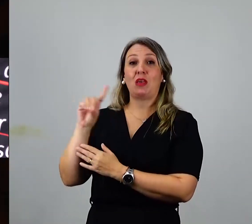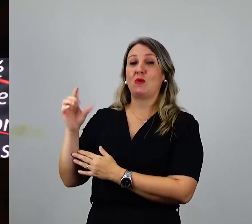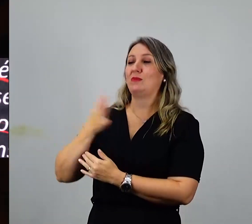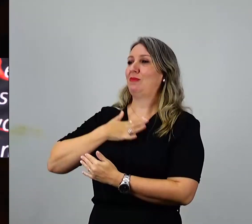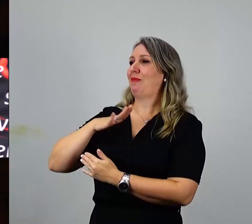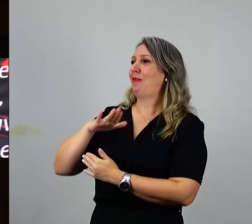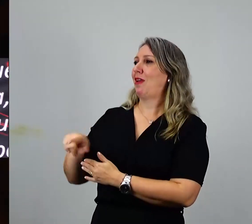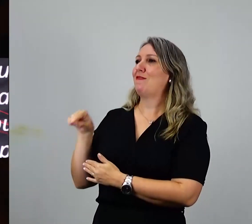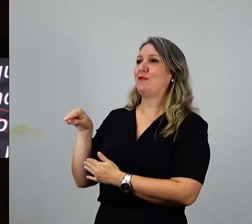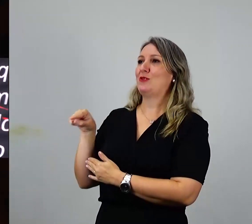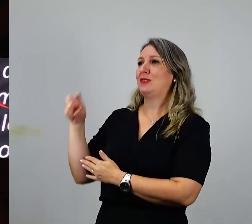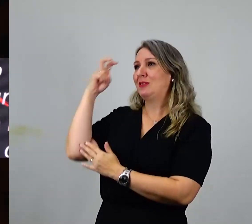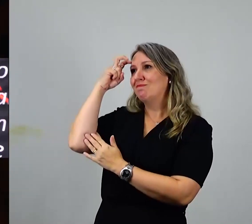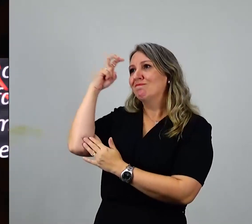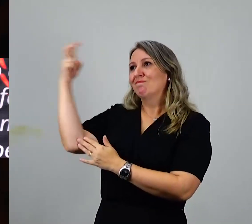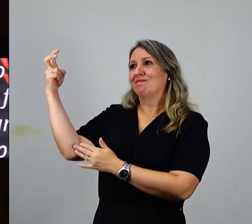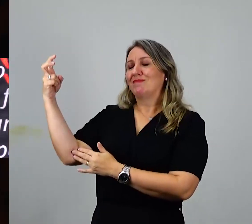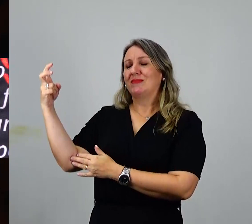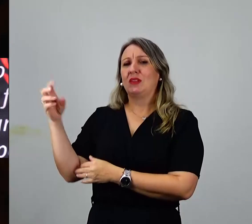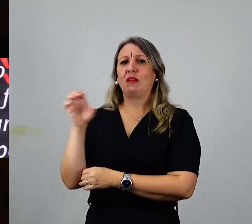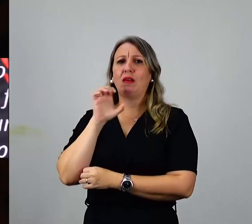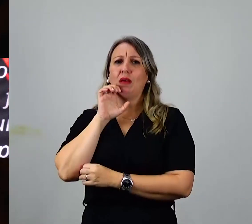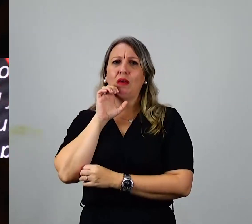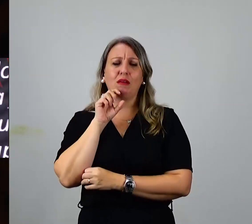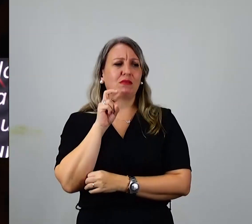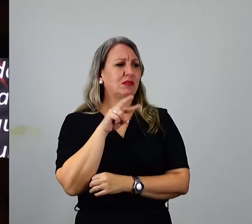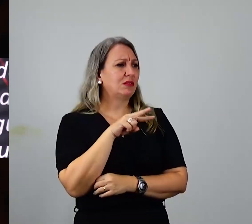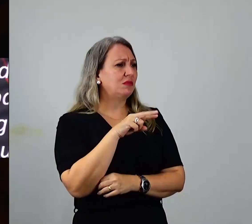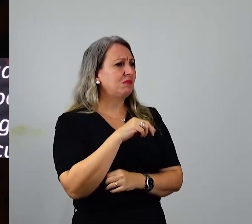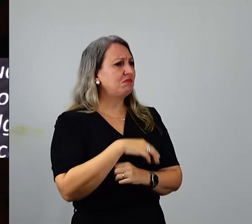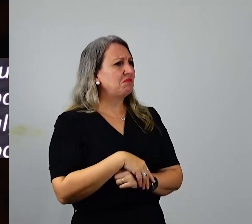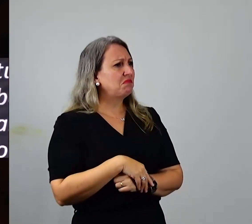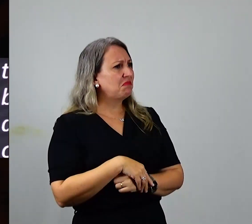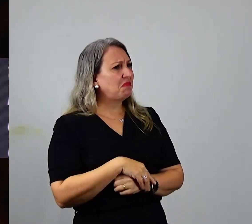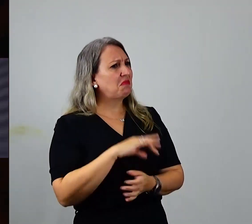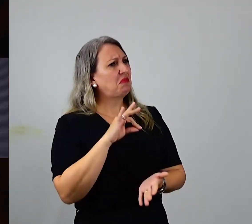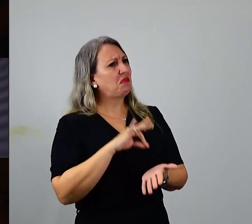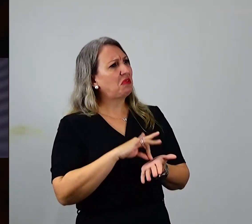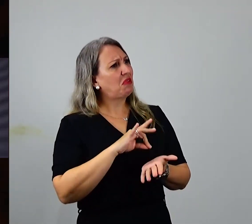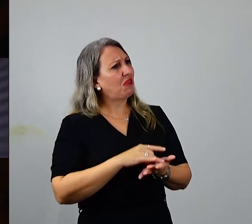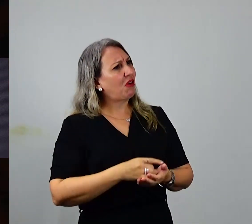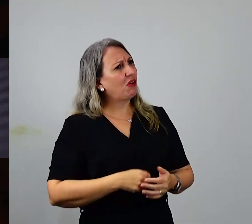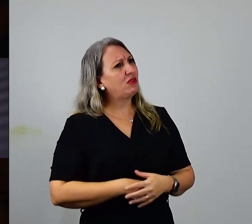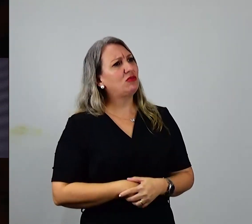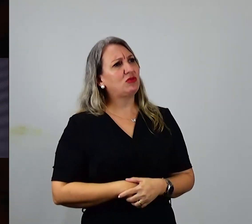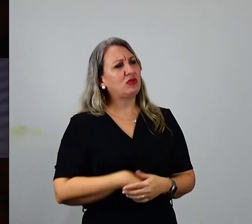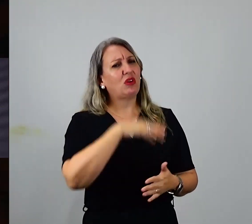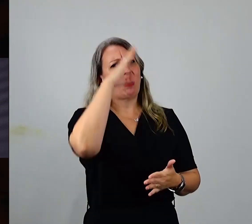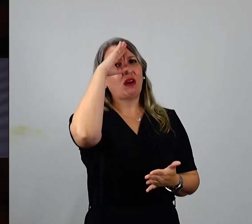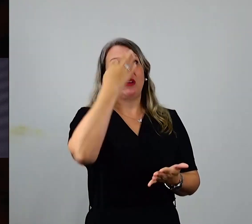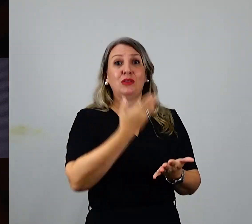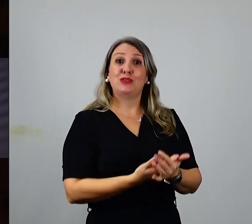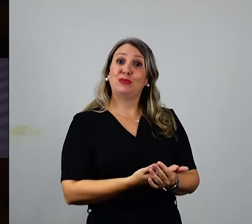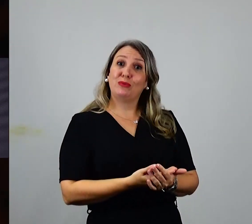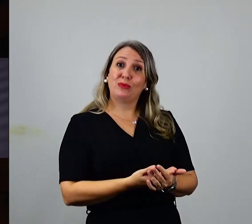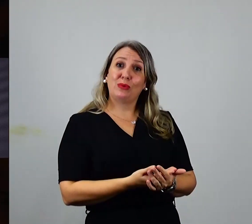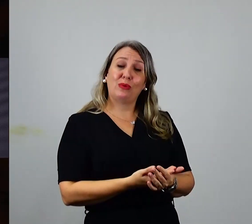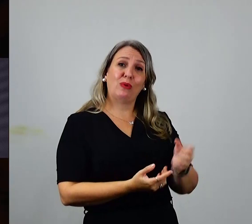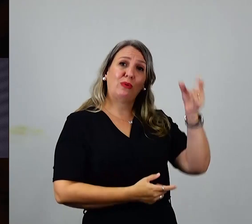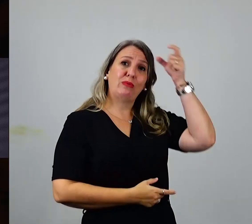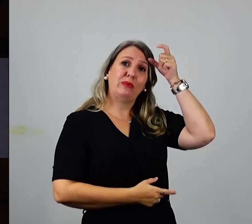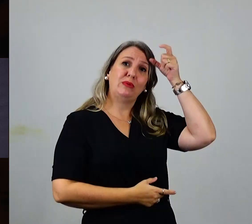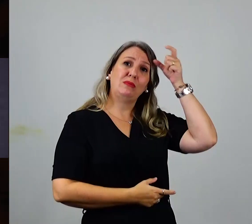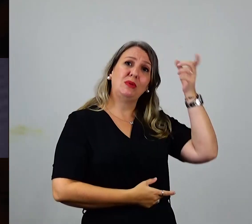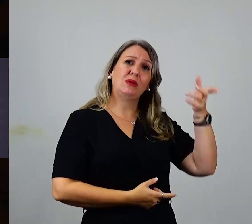Então, Eva falou, puxa, é mesmo. Ela olhou para aquela árvore, viu que era boa, que era